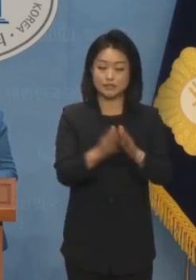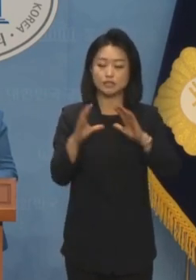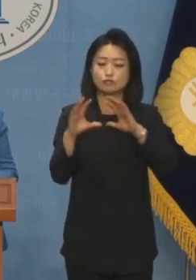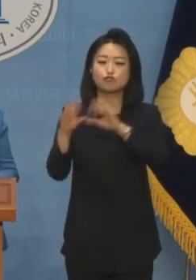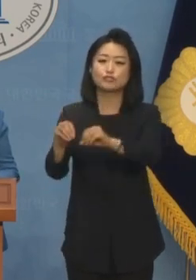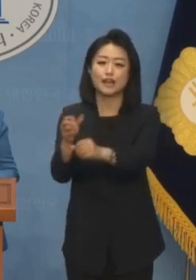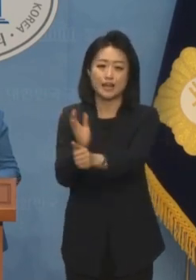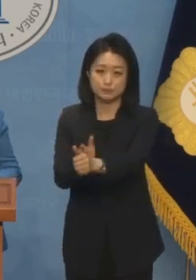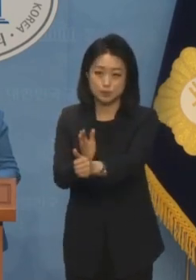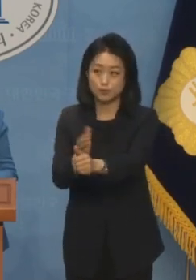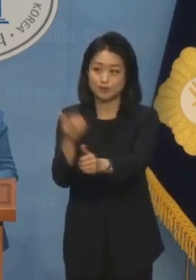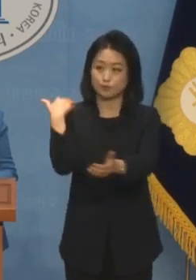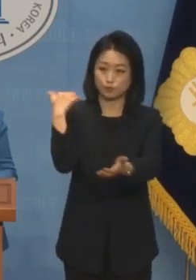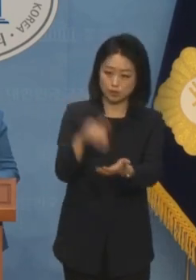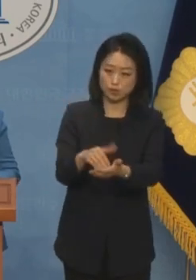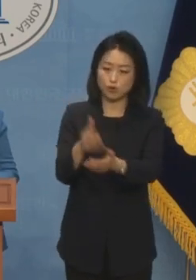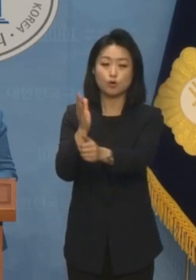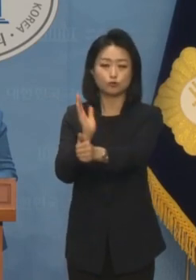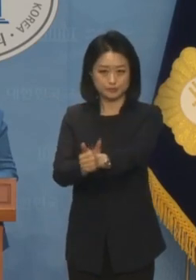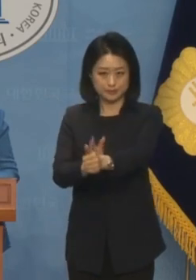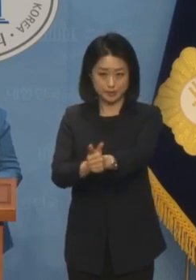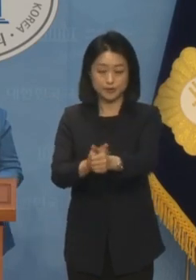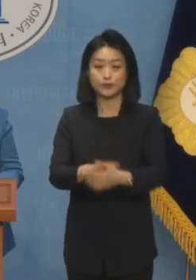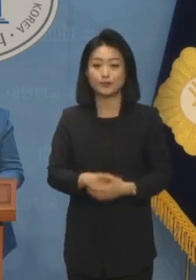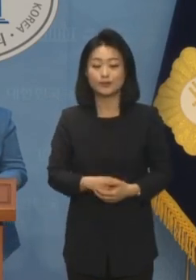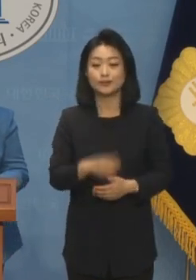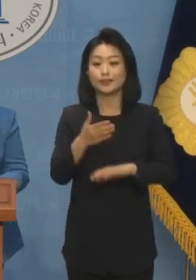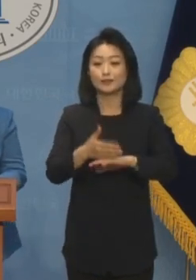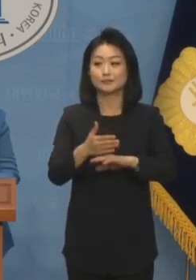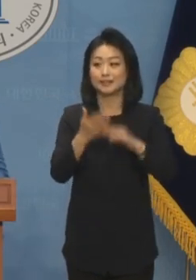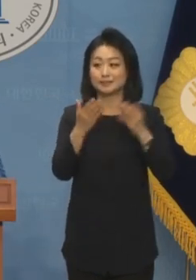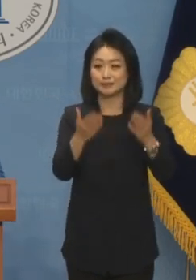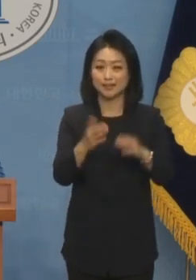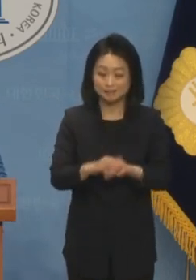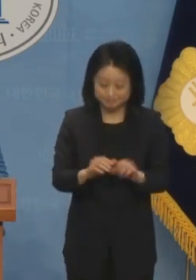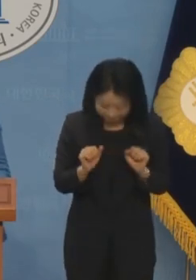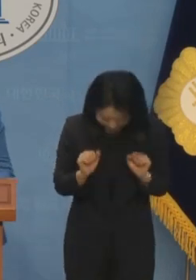중단하고 다시 되돌려 놓을 것을 촉구하겠습니다. 감사합니다.